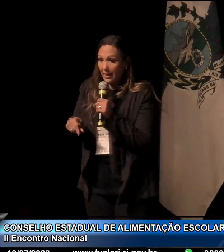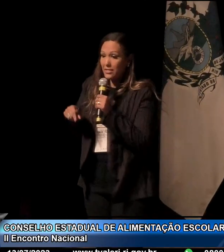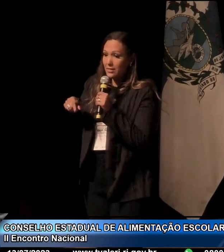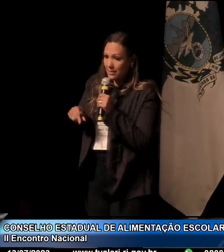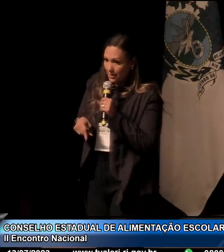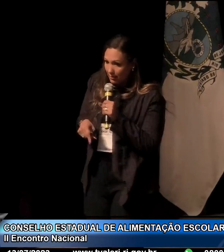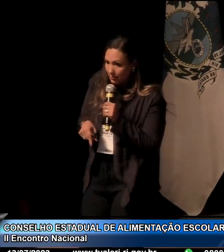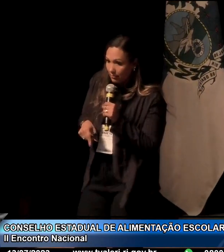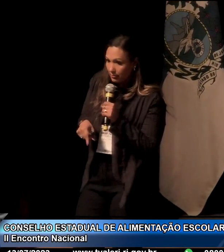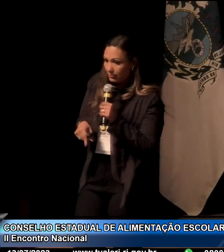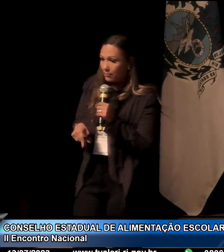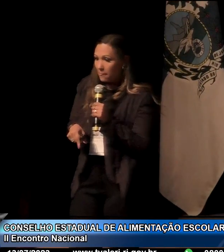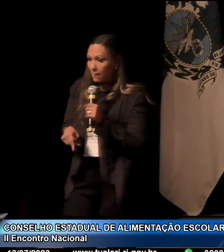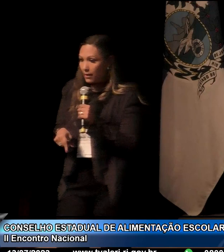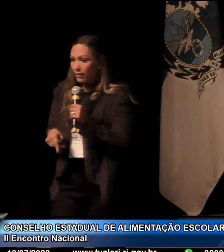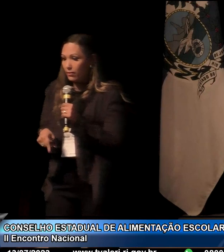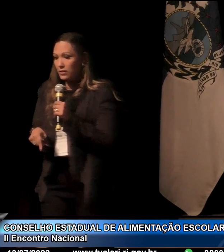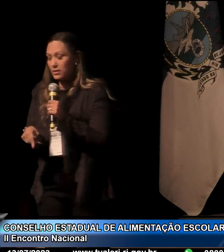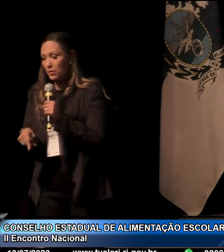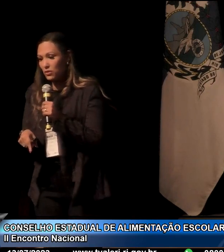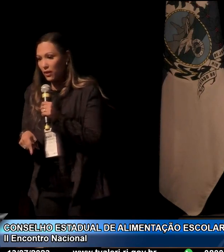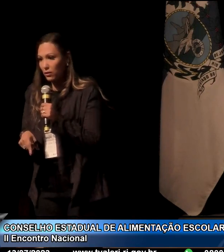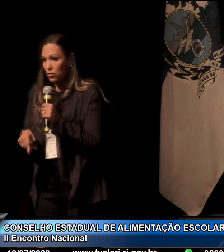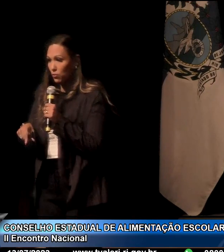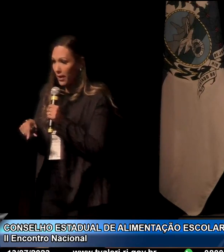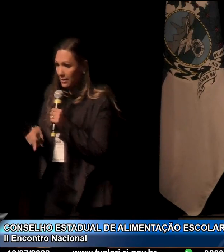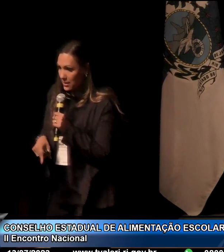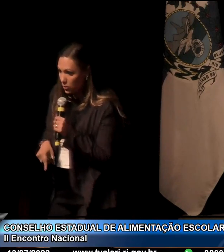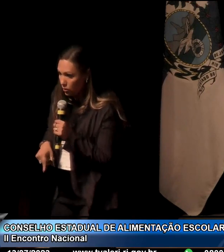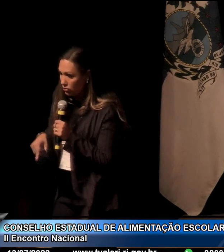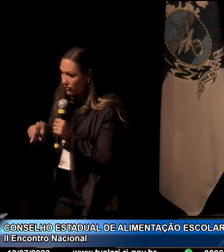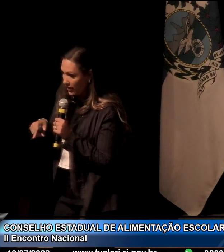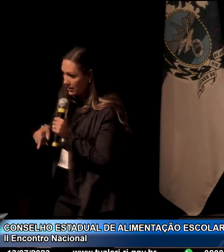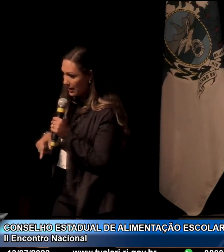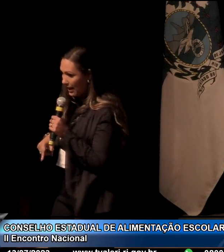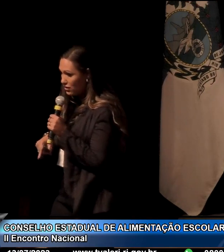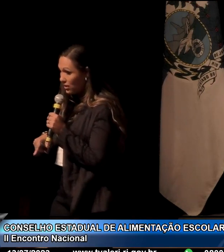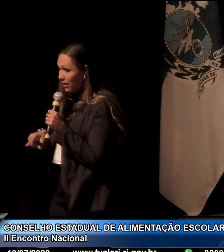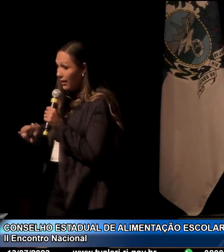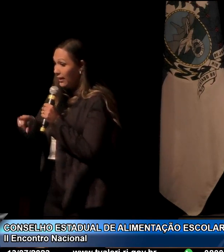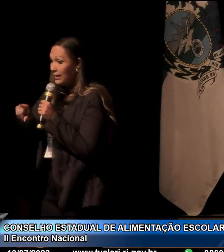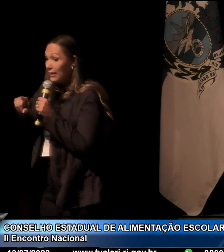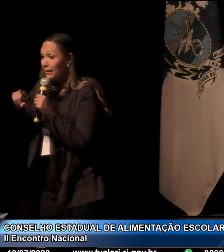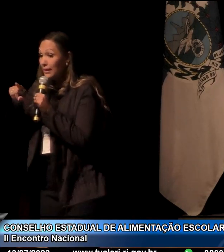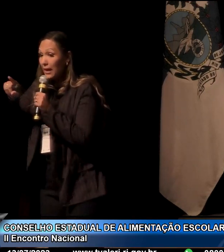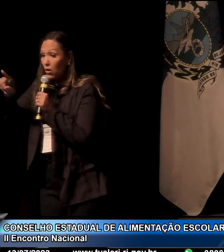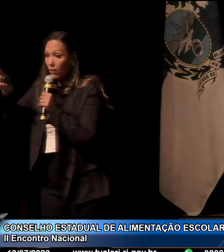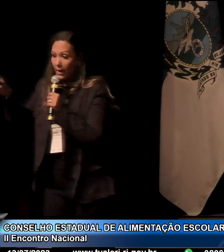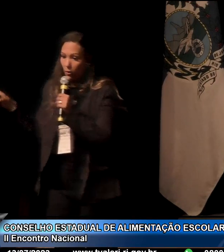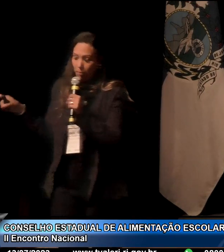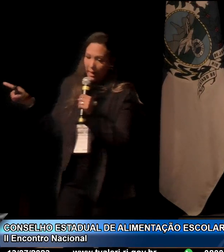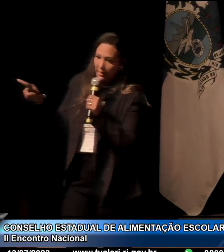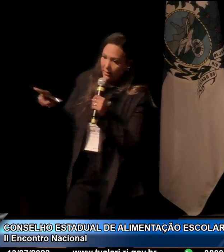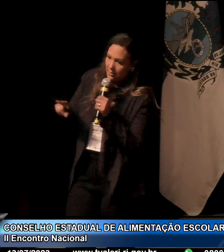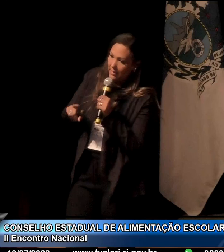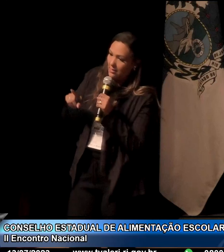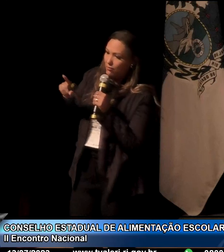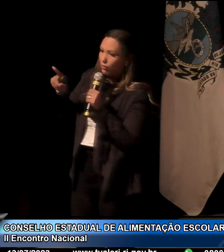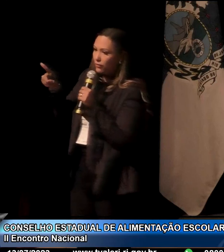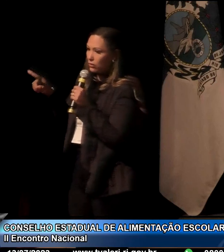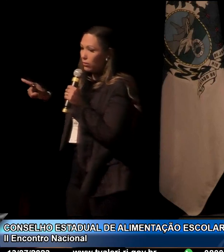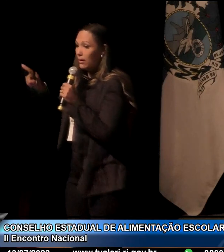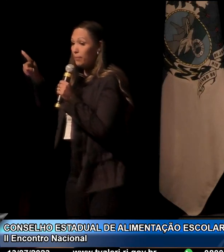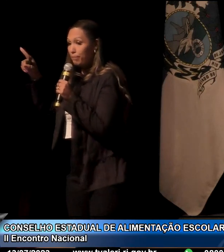territorialidade sim nós estamos falando de um Brasil com diversidade e que não é um país